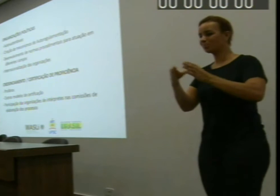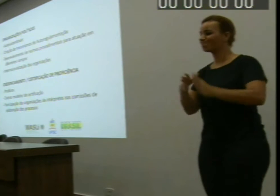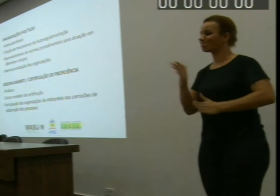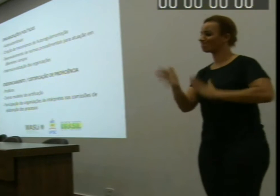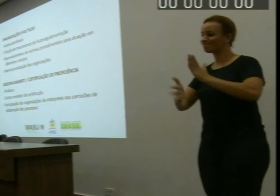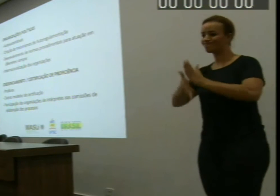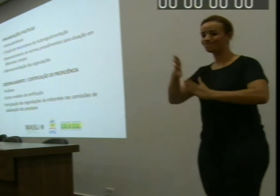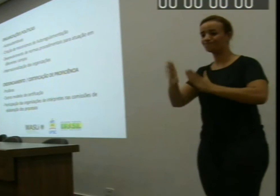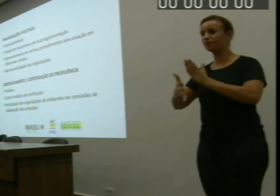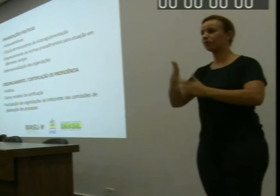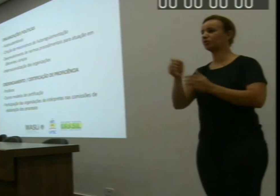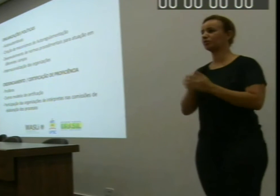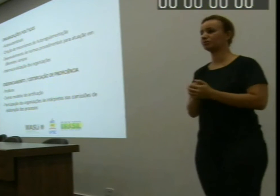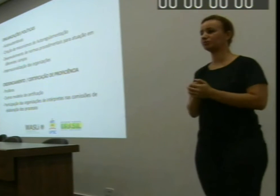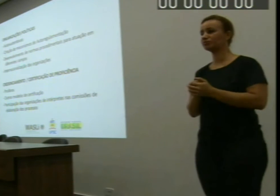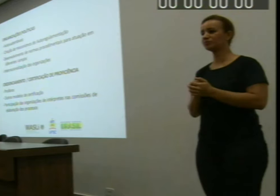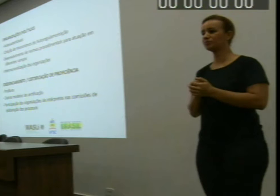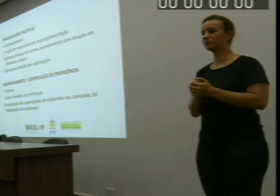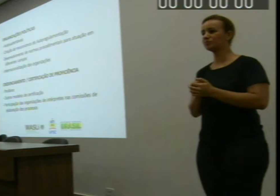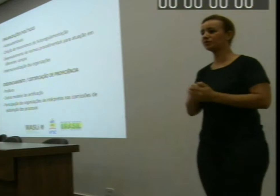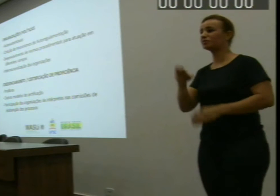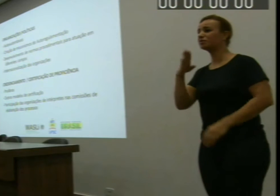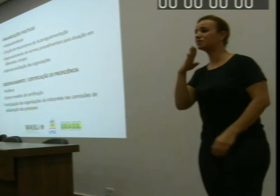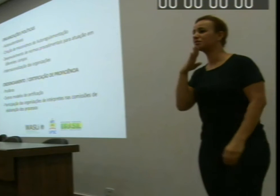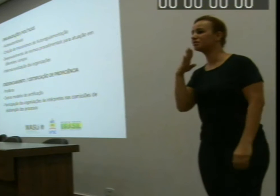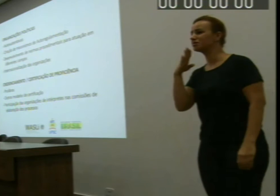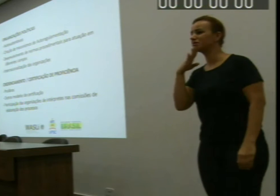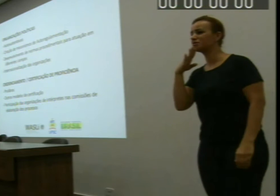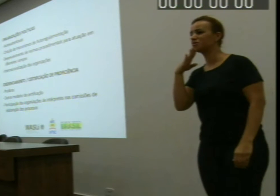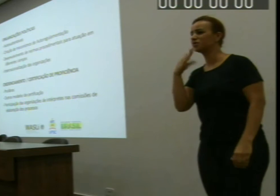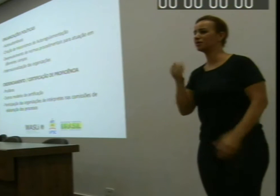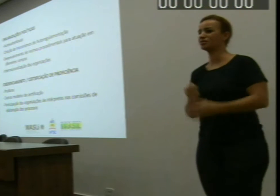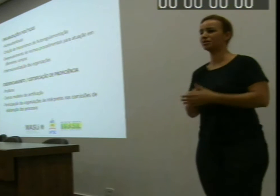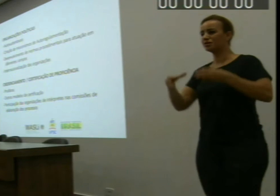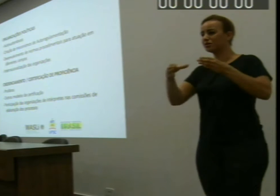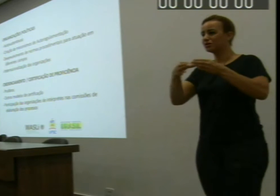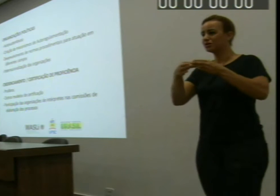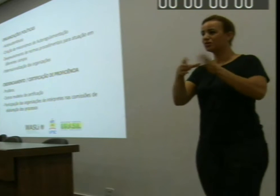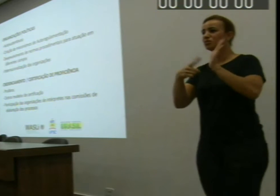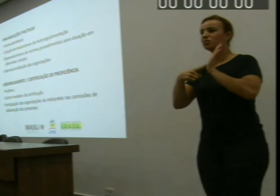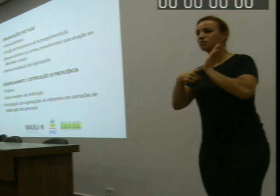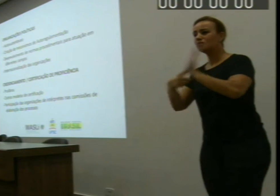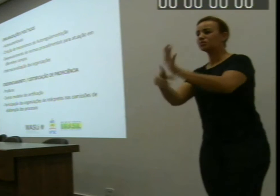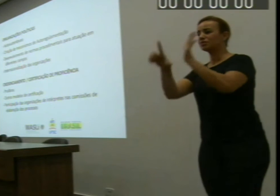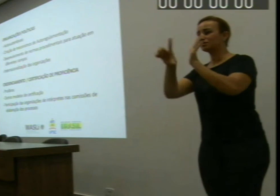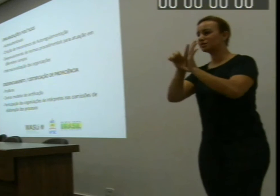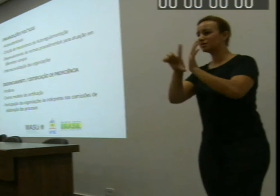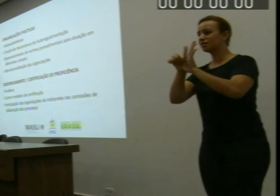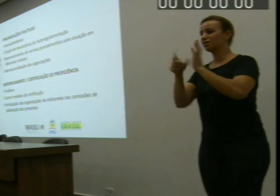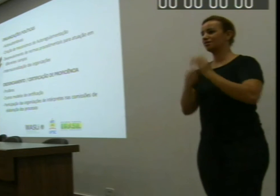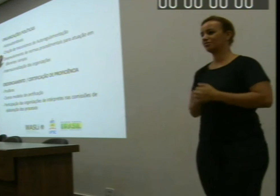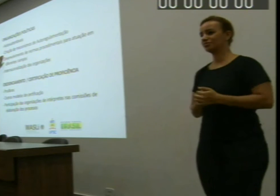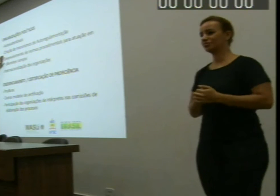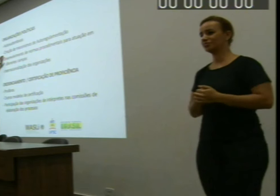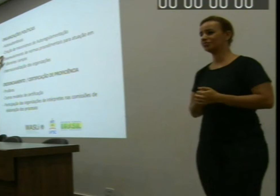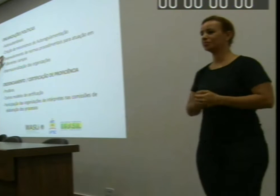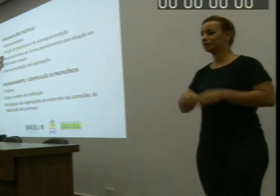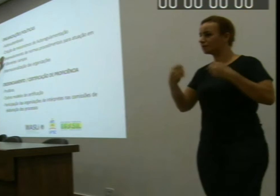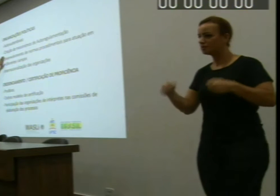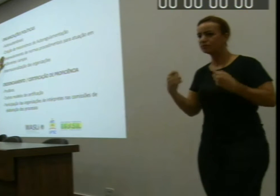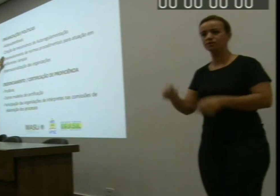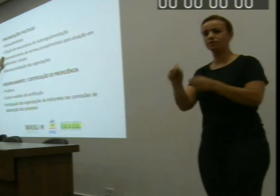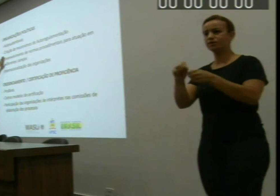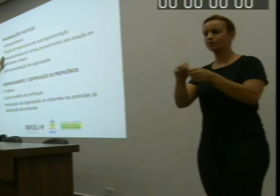língua de sinais e que os intérpretes de língua de sinais reconheçam essas organizações como representativas entende mas ele se faz necessário é